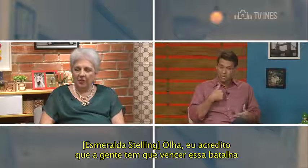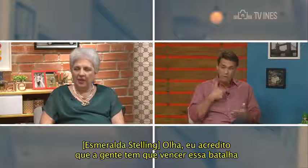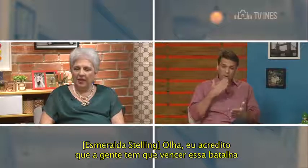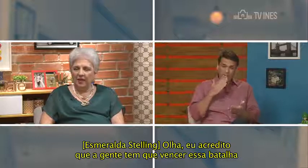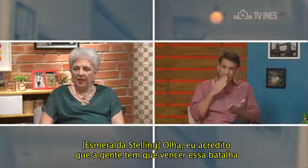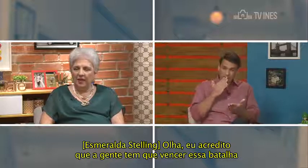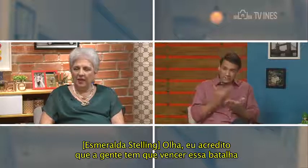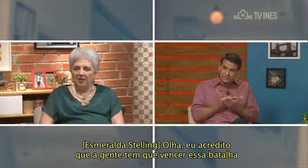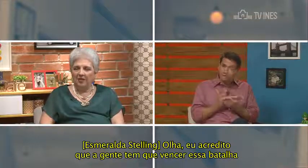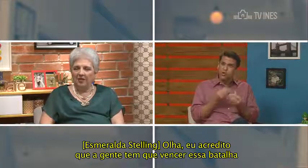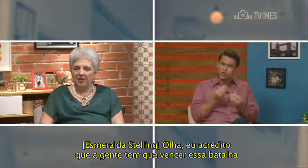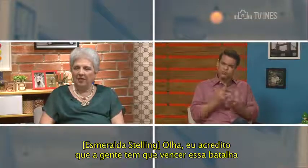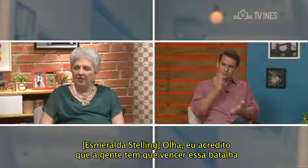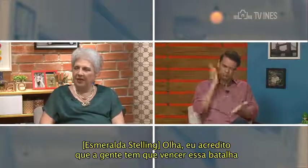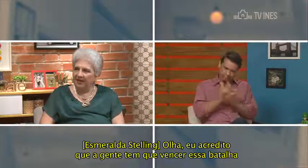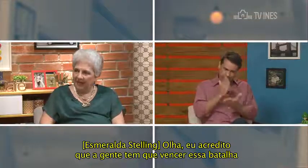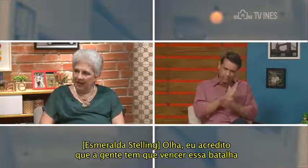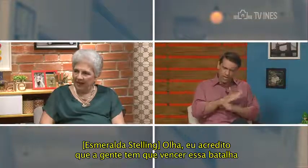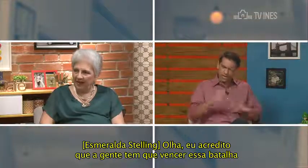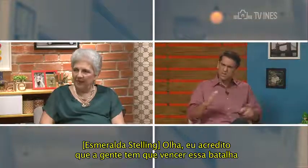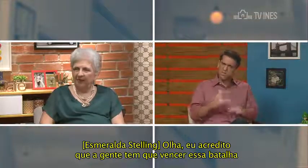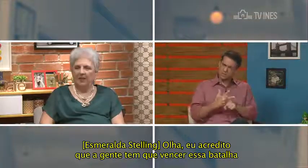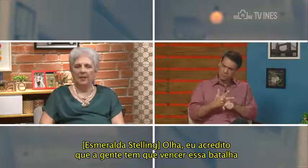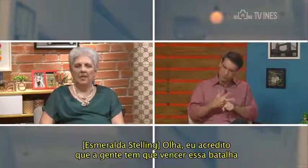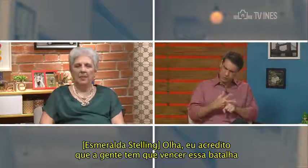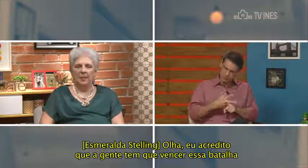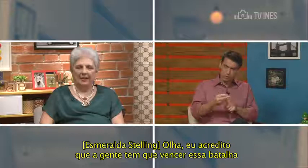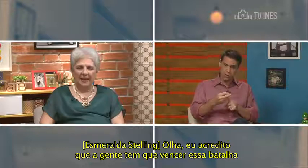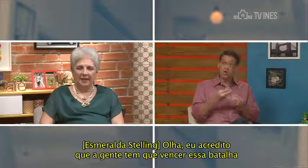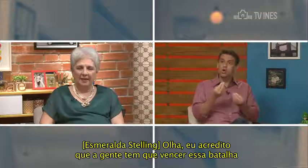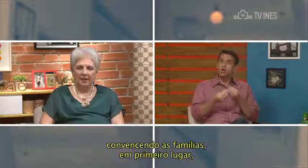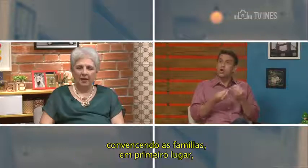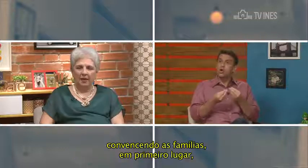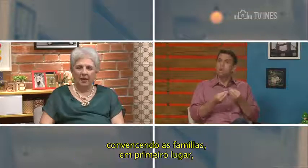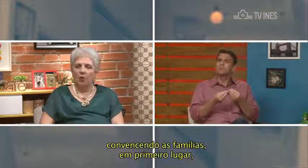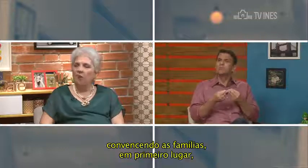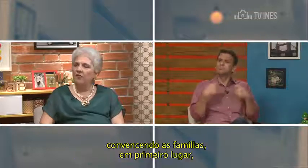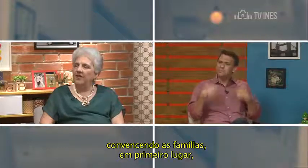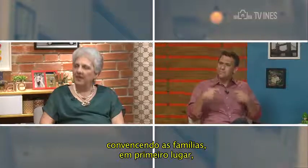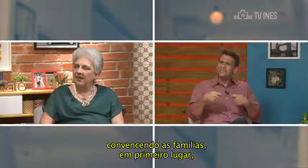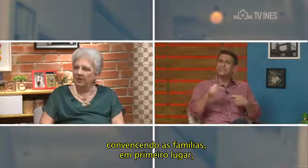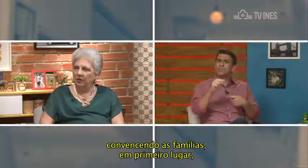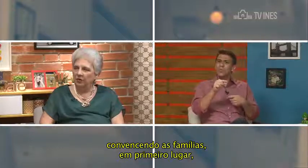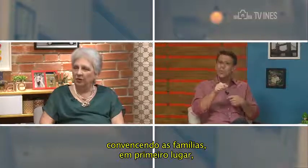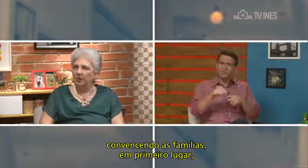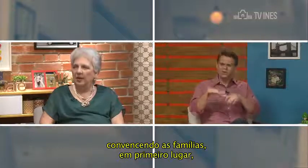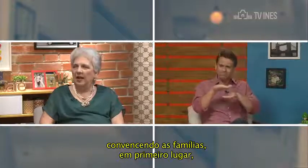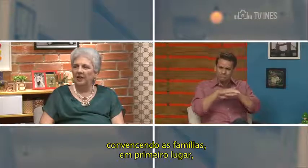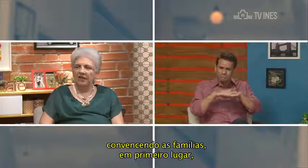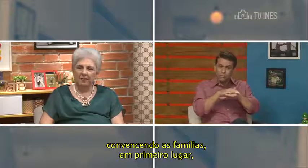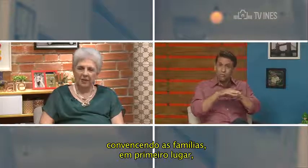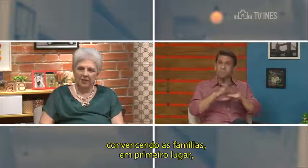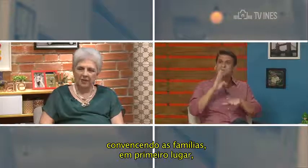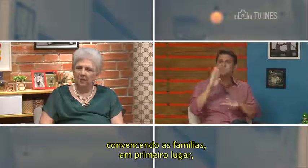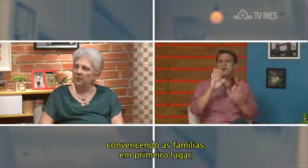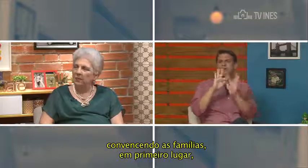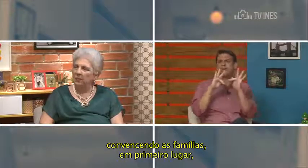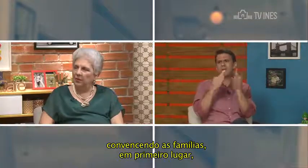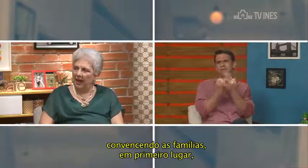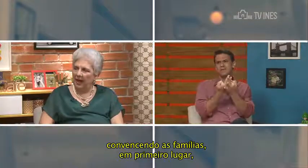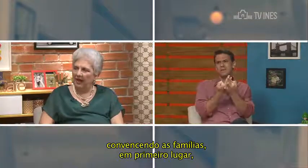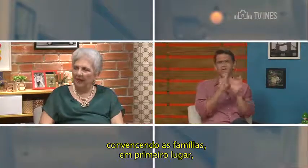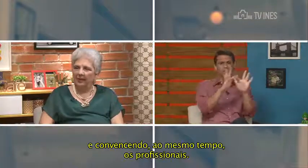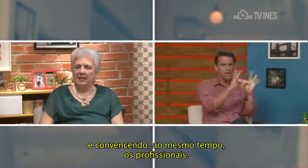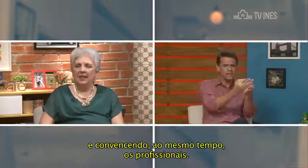acredito que a gente tem que vencer Essa batalha Convencendo as famílias Em